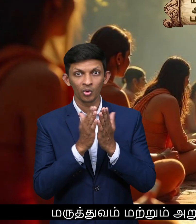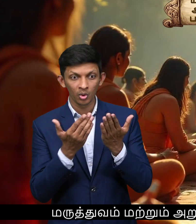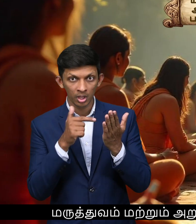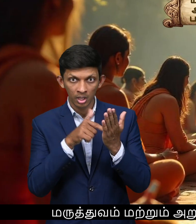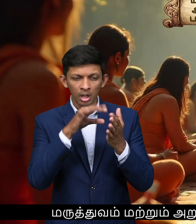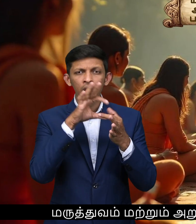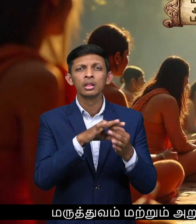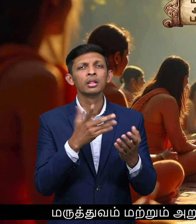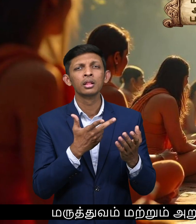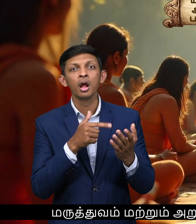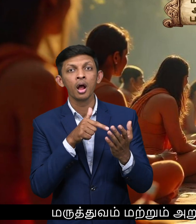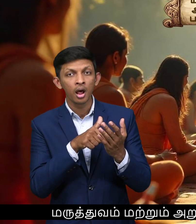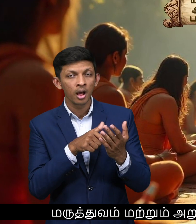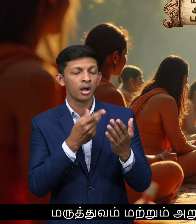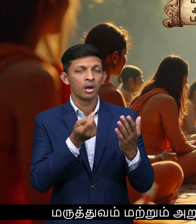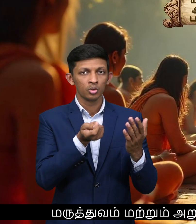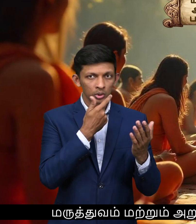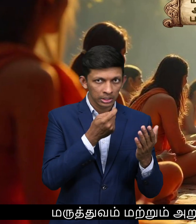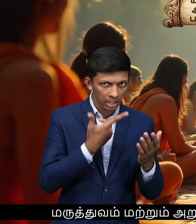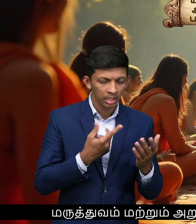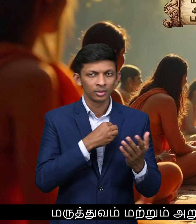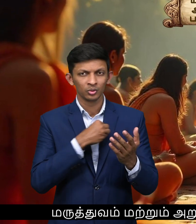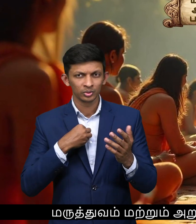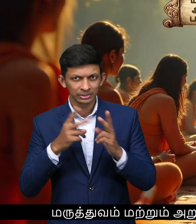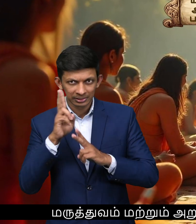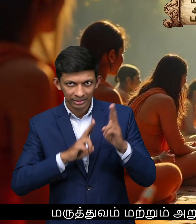மருத்துவம் மற்றும் அறுவை சிகிச்சை பற்றிய புத்தகங்கள்.